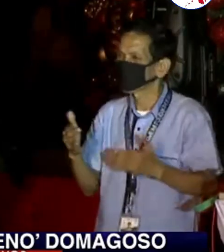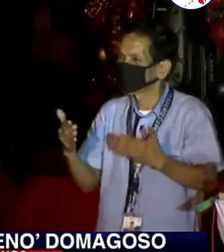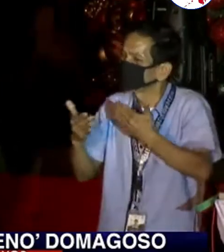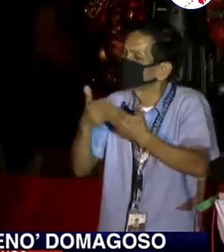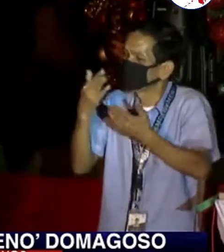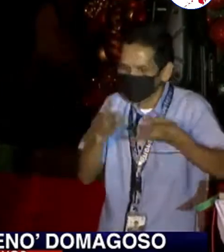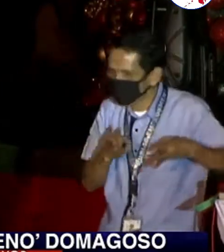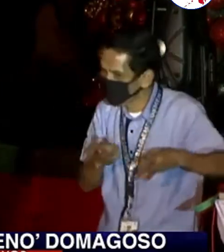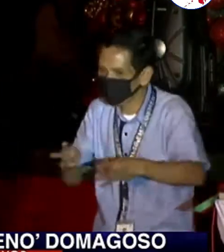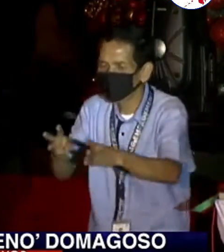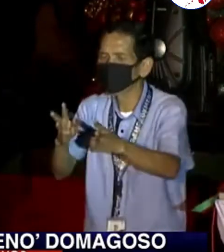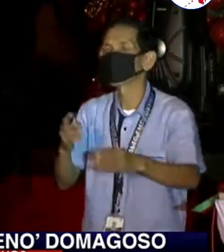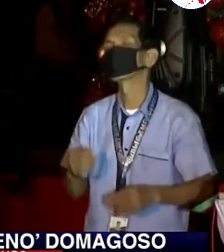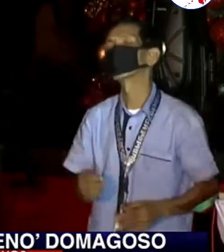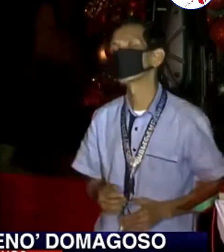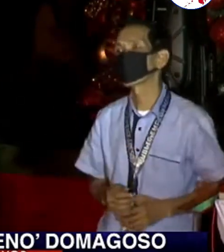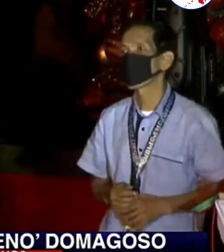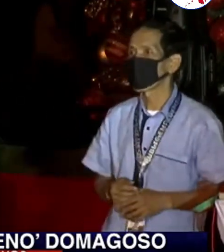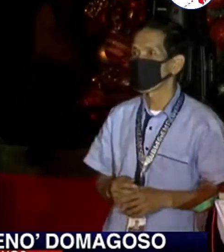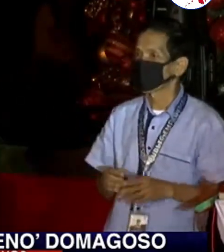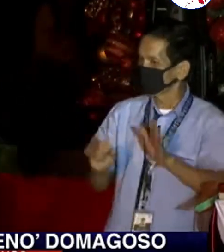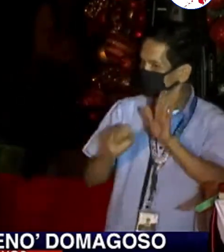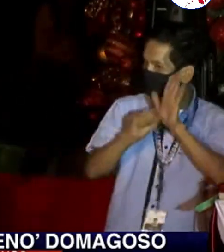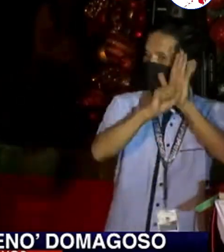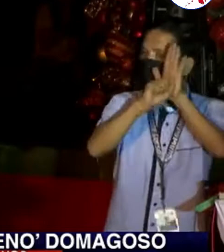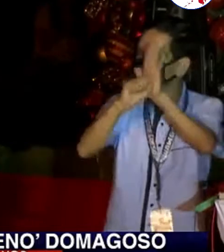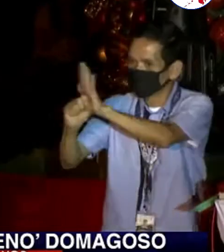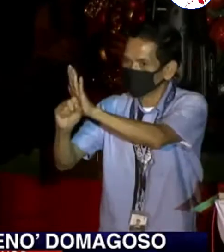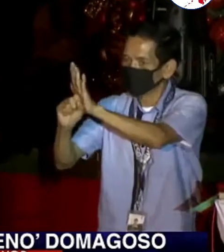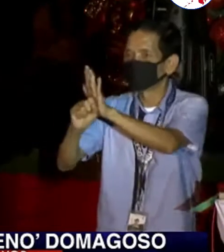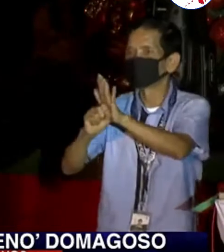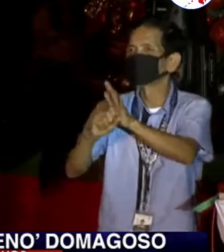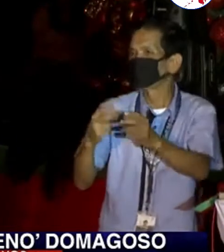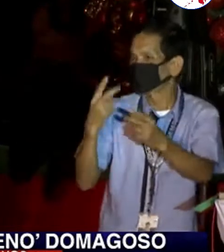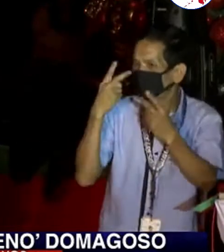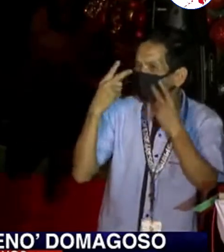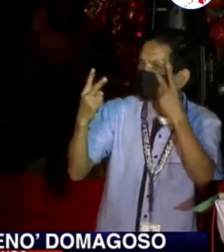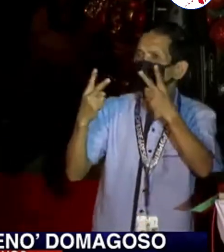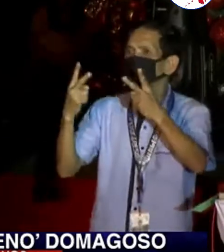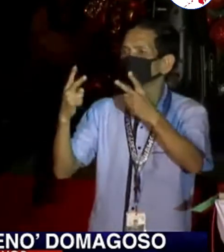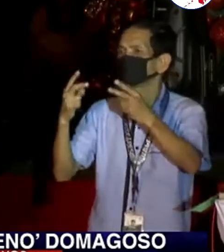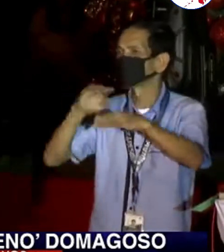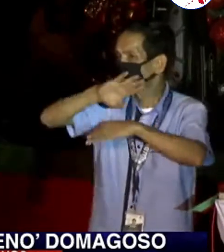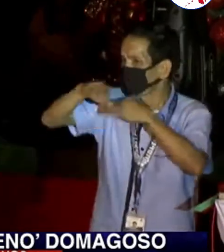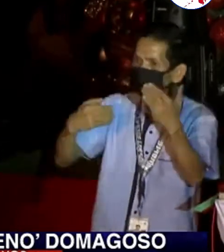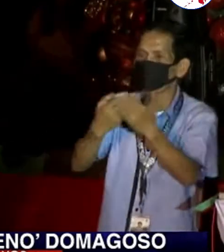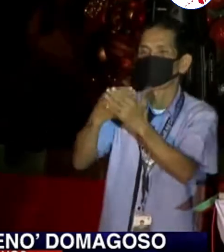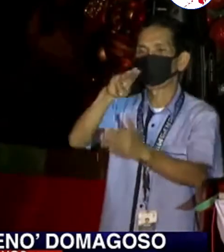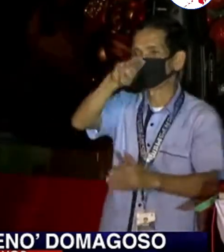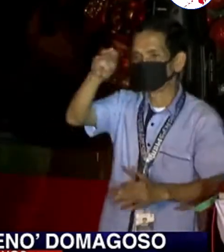maliit naming kaparaanan, yung mga simbolong yan ay makikita sa buong Maynila.